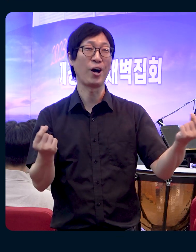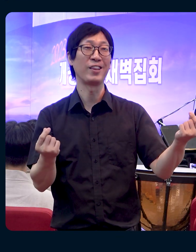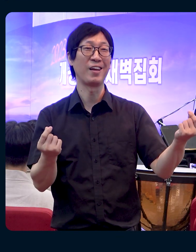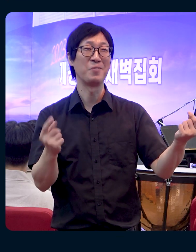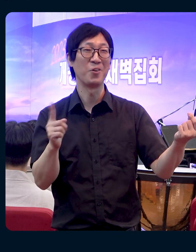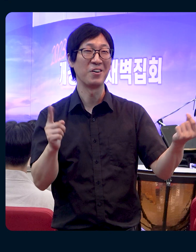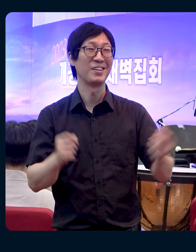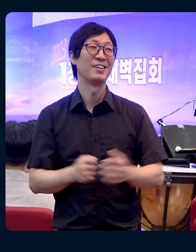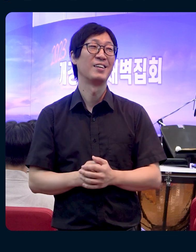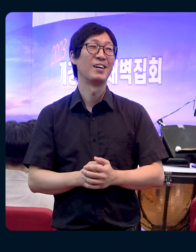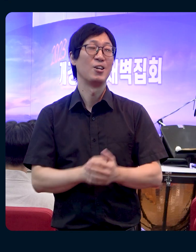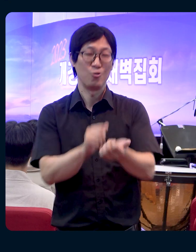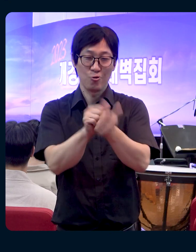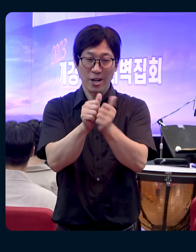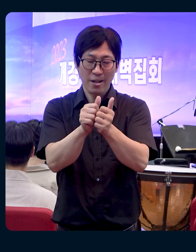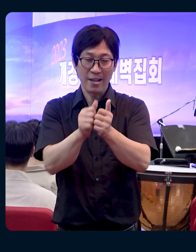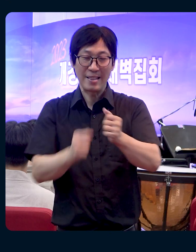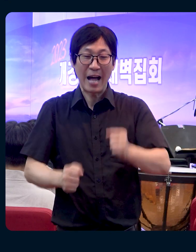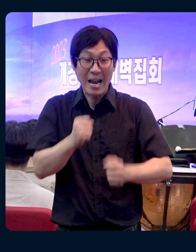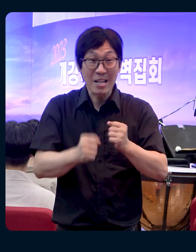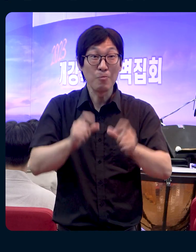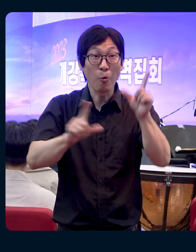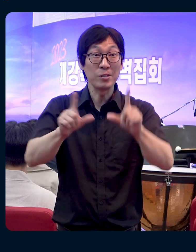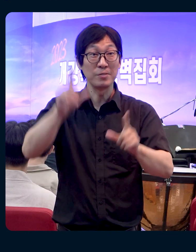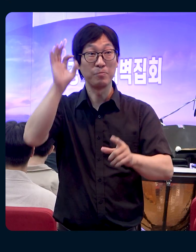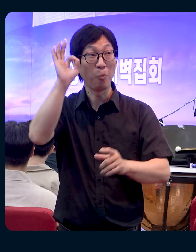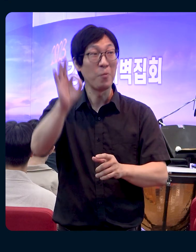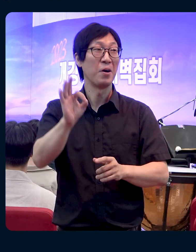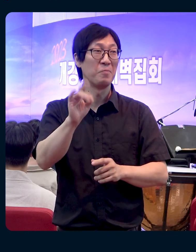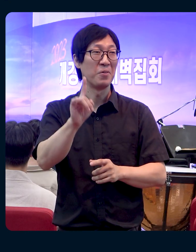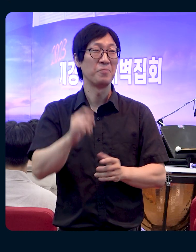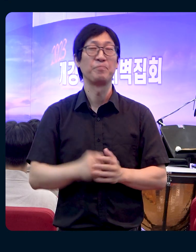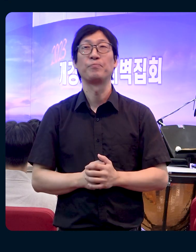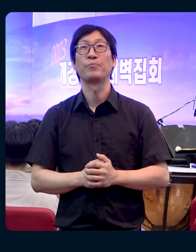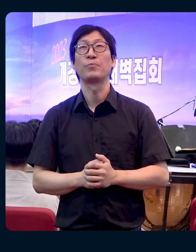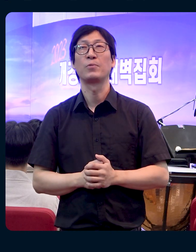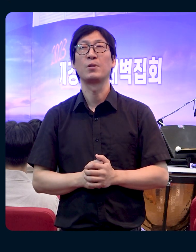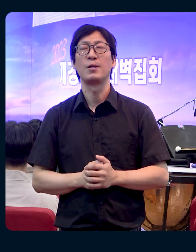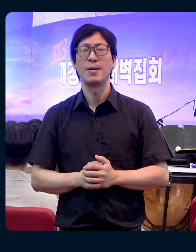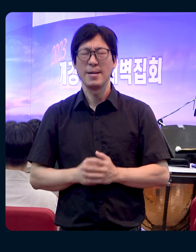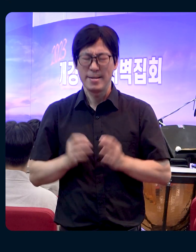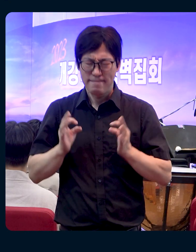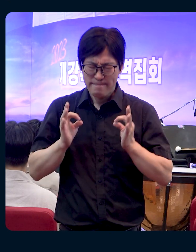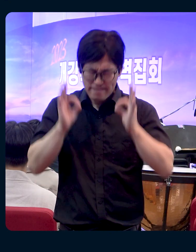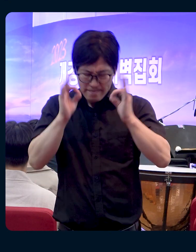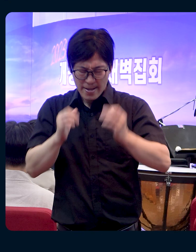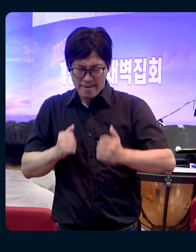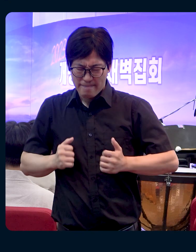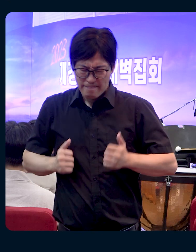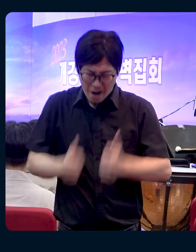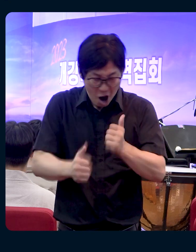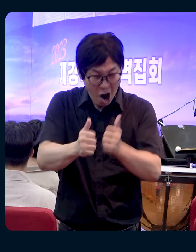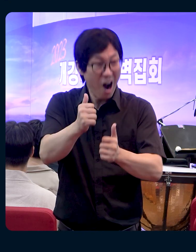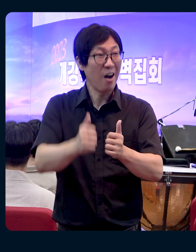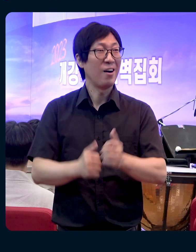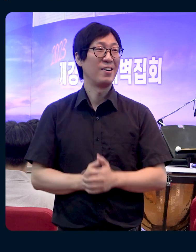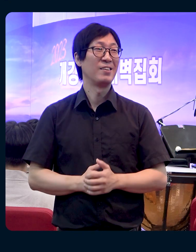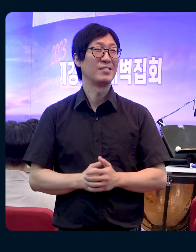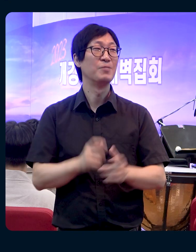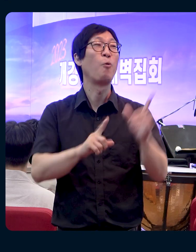뭐냐면 그 육상 경기에 나온 사람이 달리는 모습을 보면요, 온 힘을 다해서 열심히 달리니까 그게 아름다운